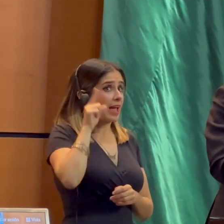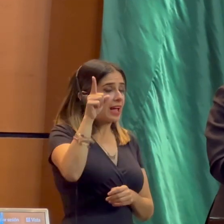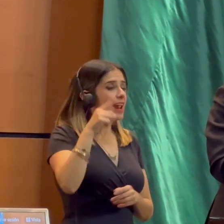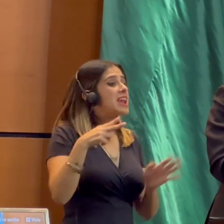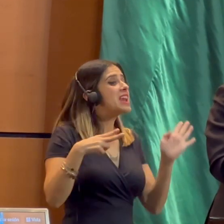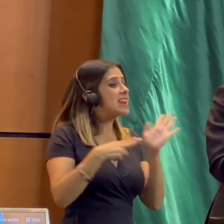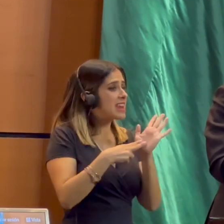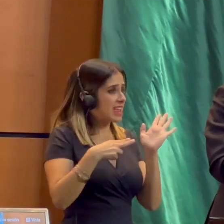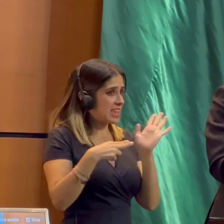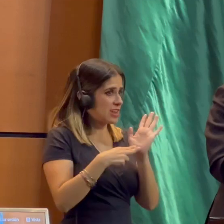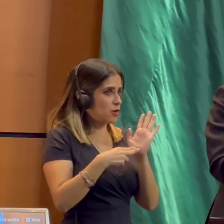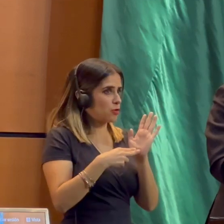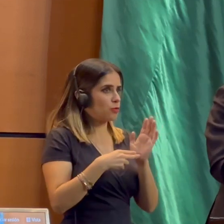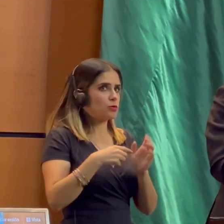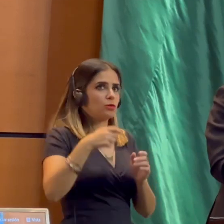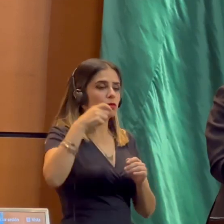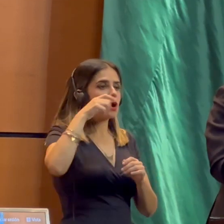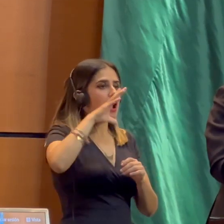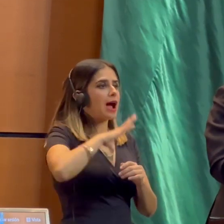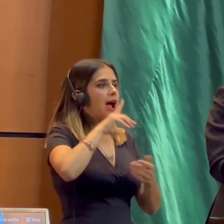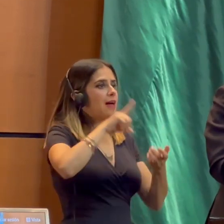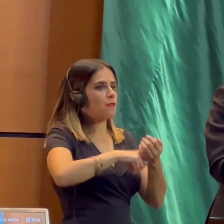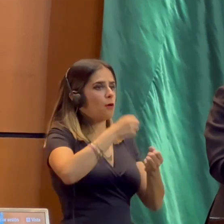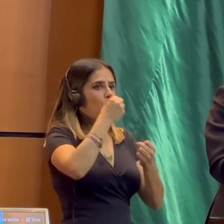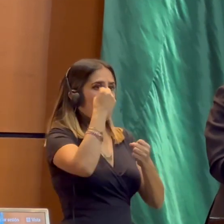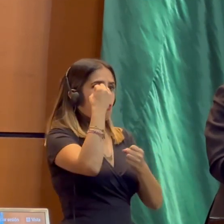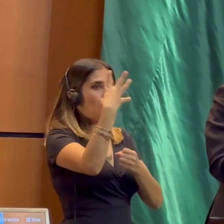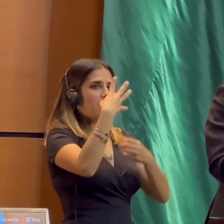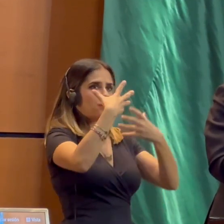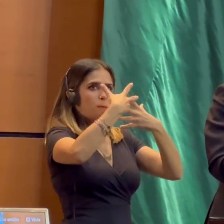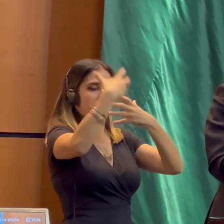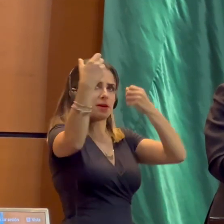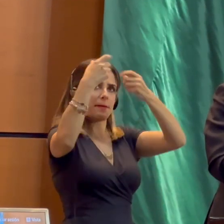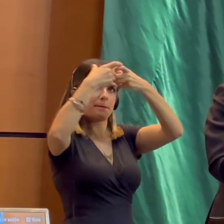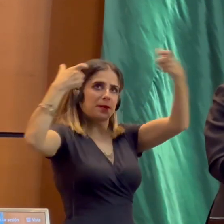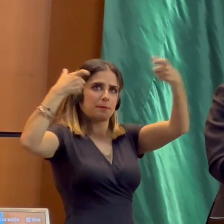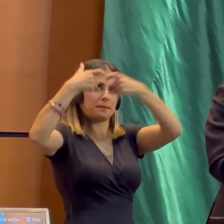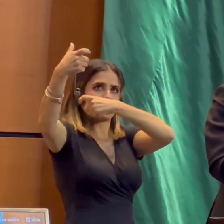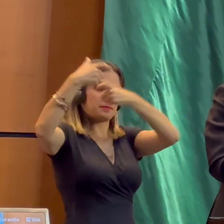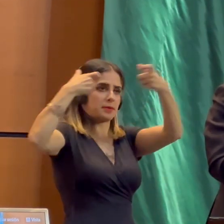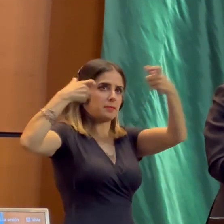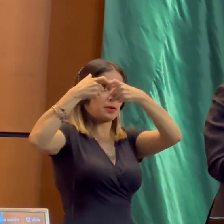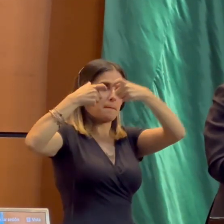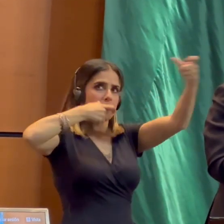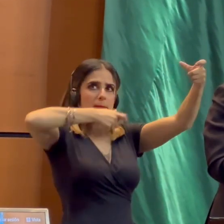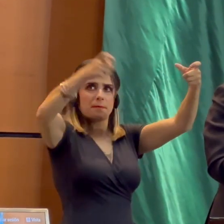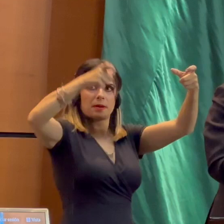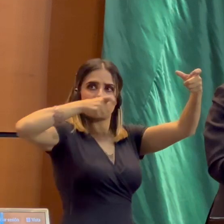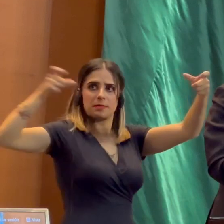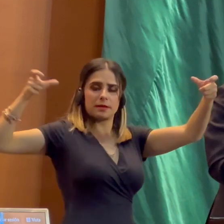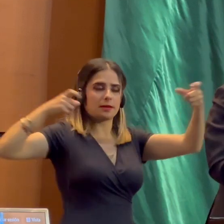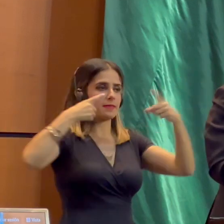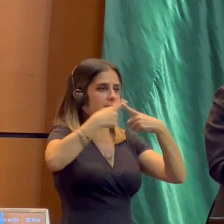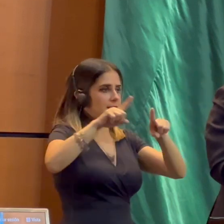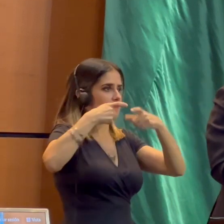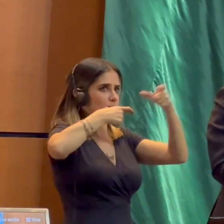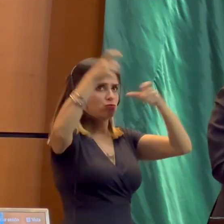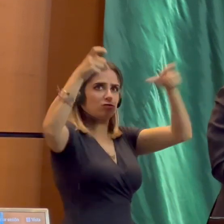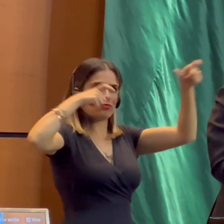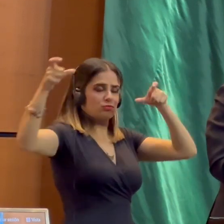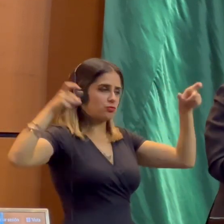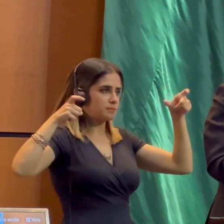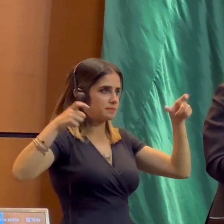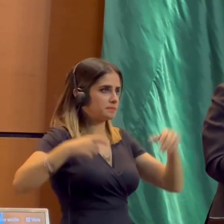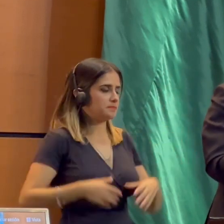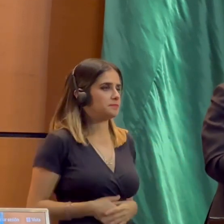に沈んでいき見えなくなりました。どう考えても飛行機やヘリコプ